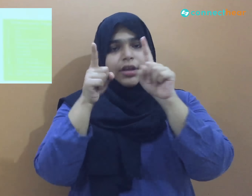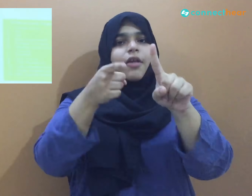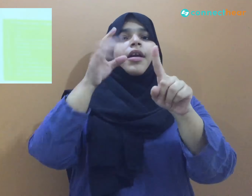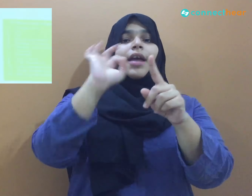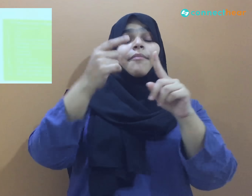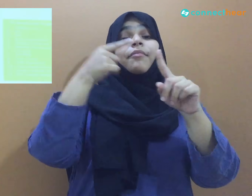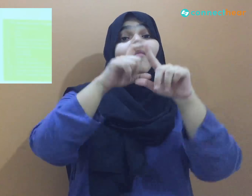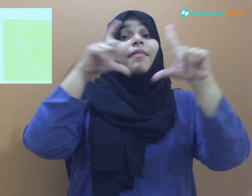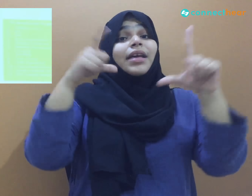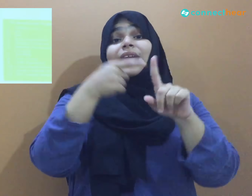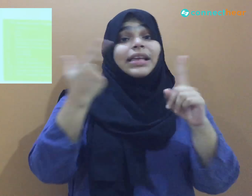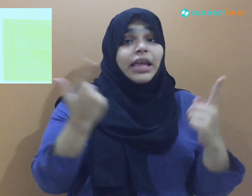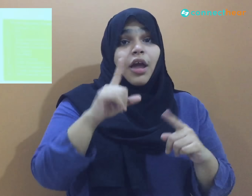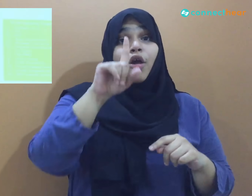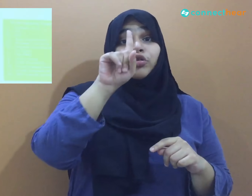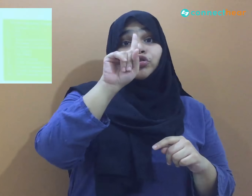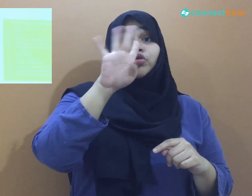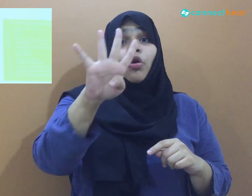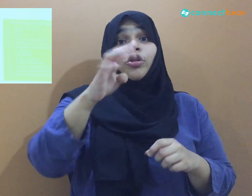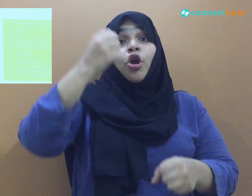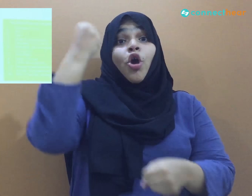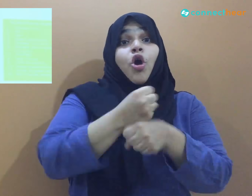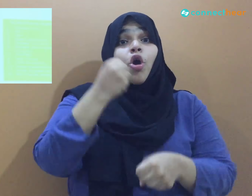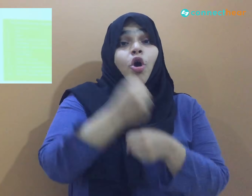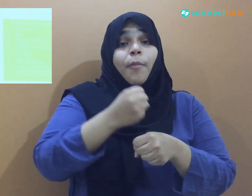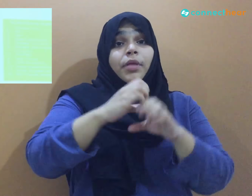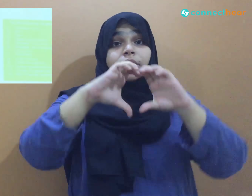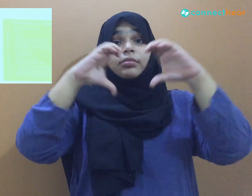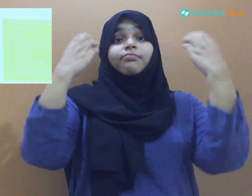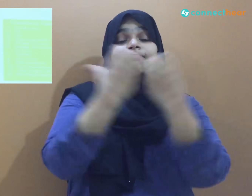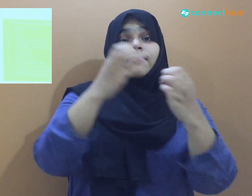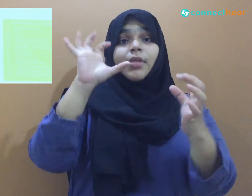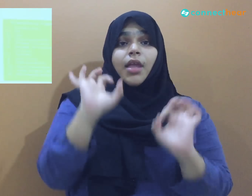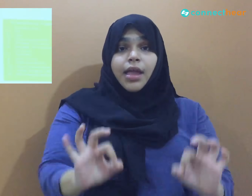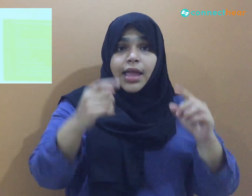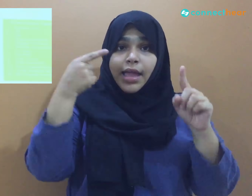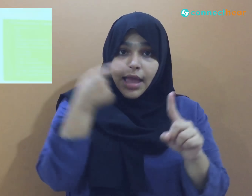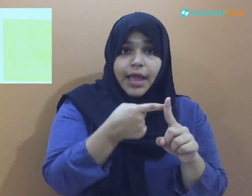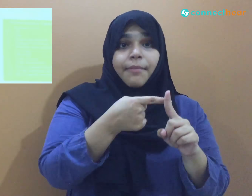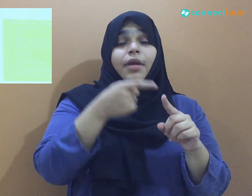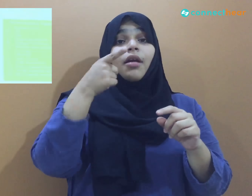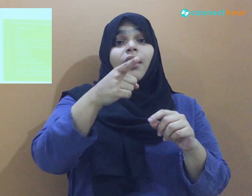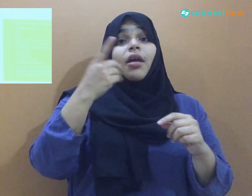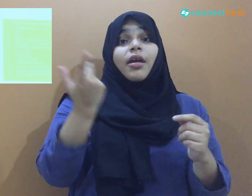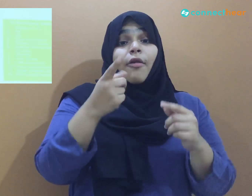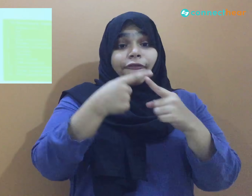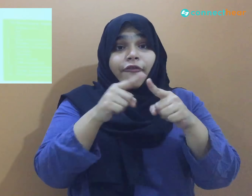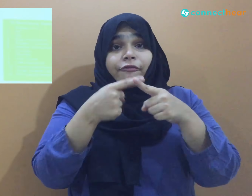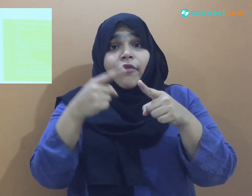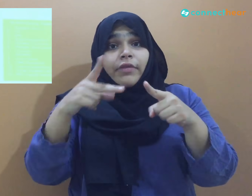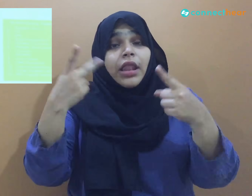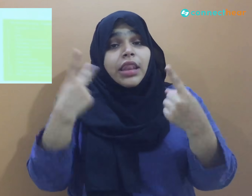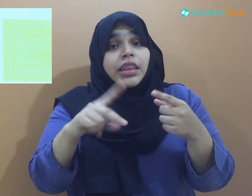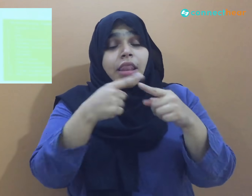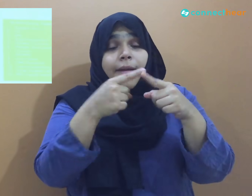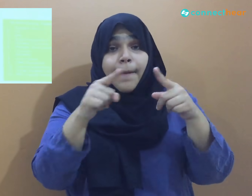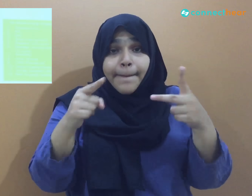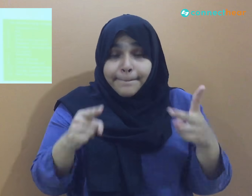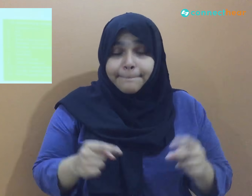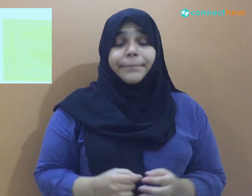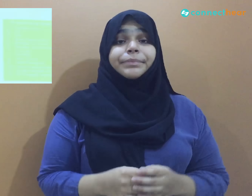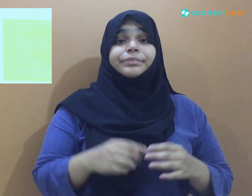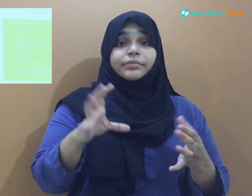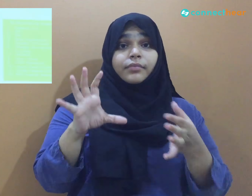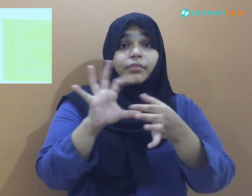یہ سر ہماری 14 گورنمنٹ منسٹریز اور آرگنائزیشنز ہیں. اس میں موسٹ تھا, پھر اس میں ہیلتھ ڈپارٹمنٹ تھا, منسٹری آف فارن افیئرس